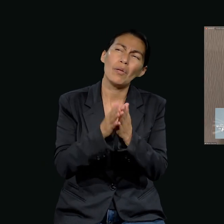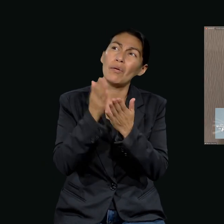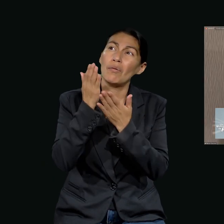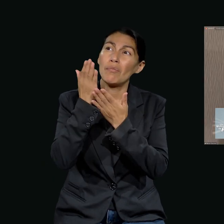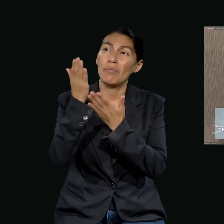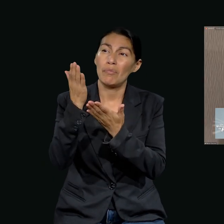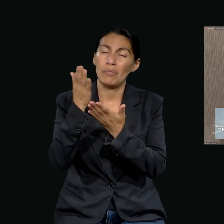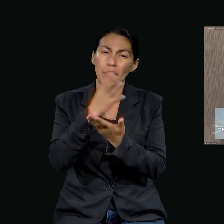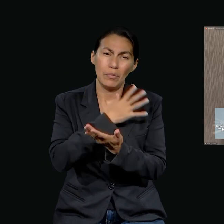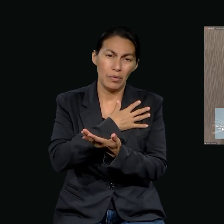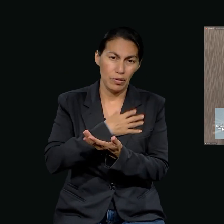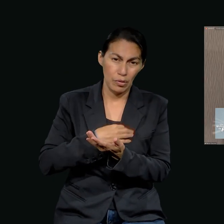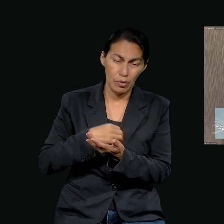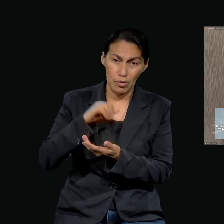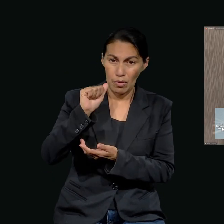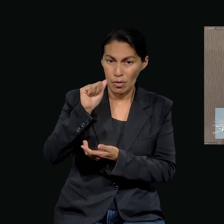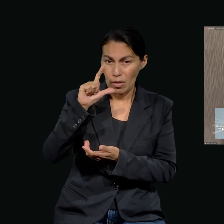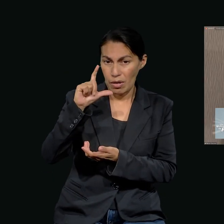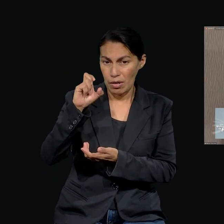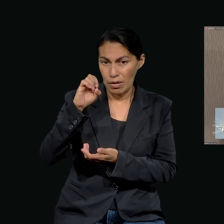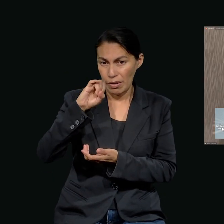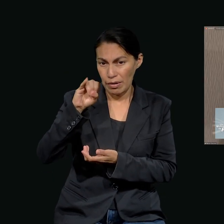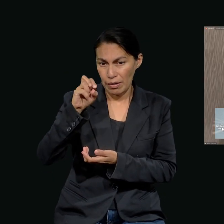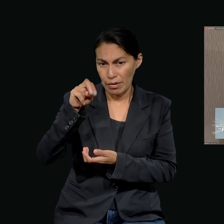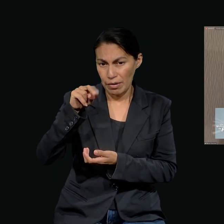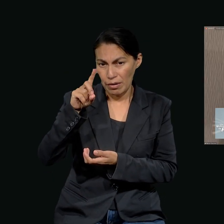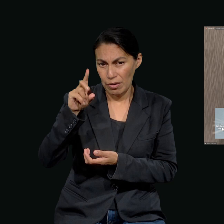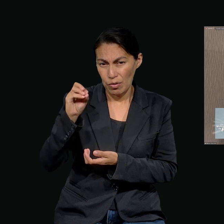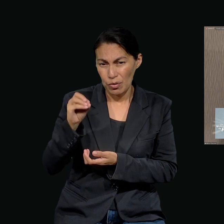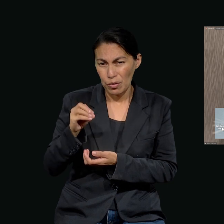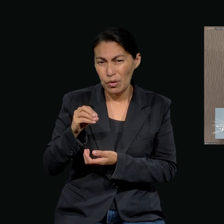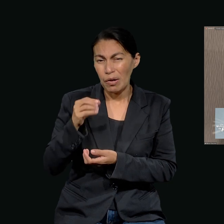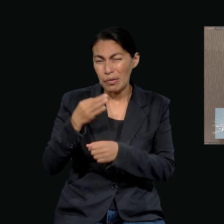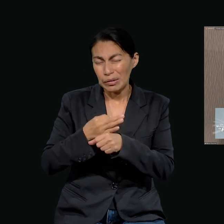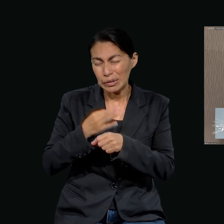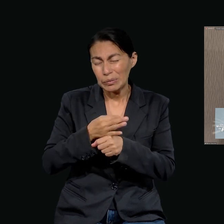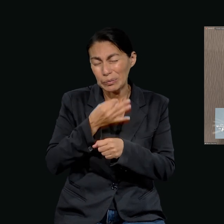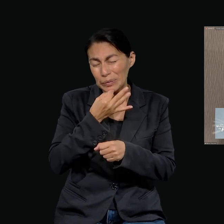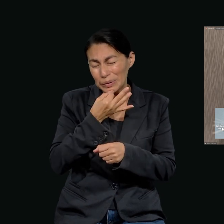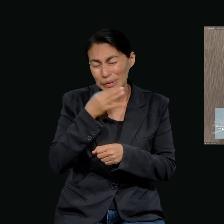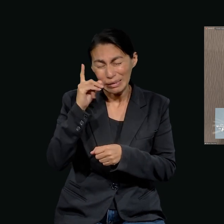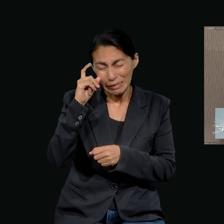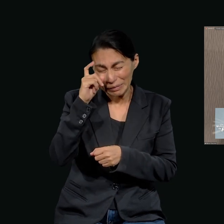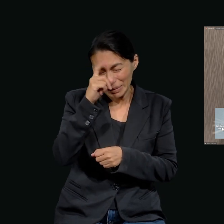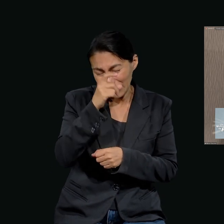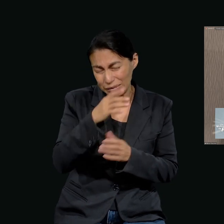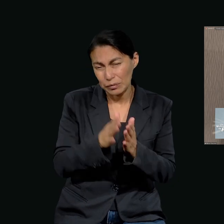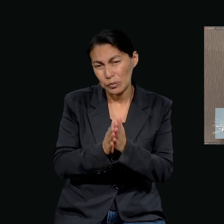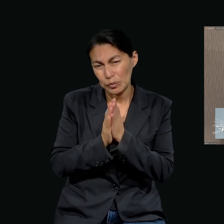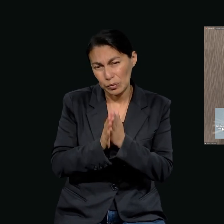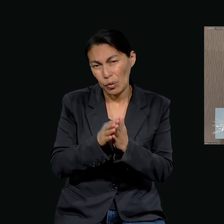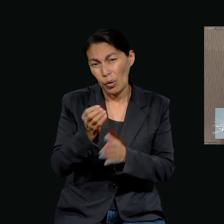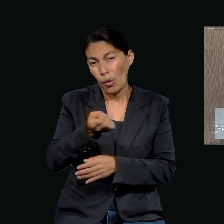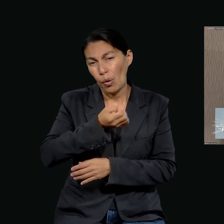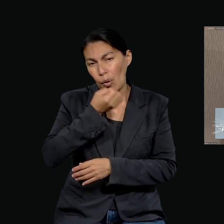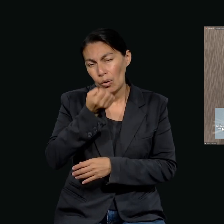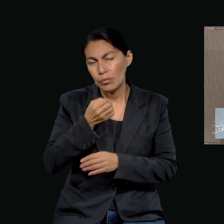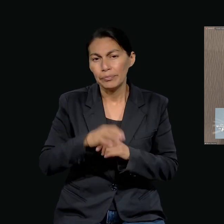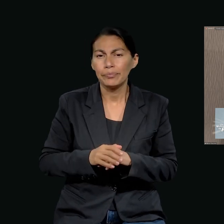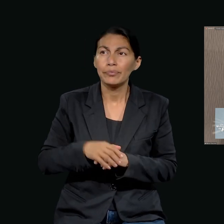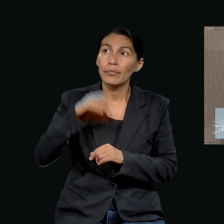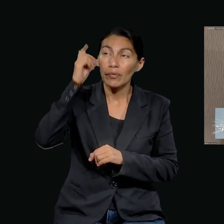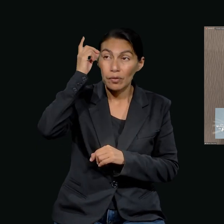cariño Ruego Dice ella Que oren Por mi hijo Alejandro Quien está Pasando Por mal Los momentos